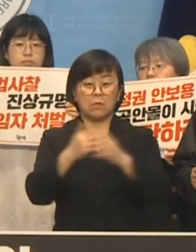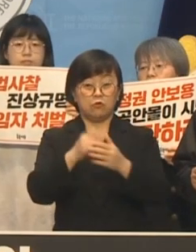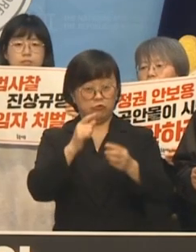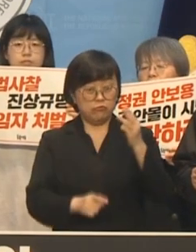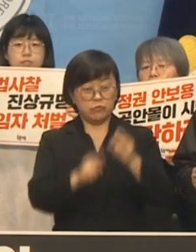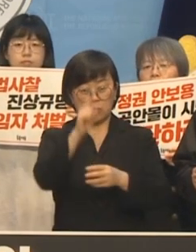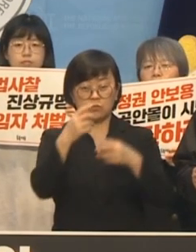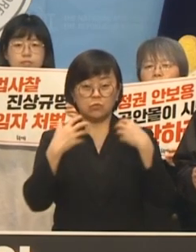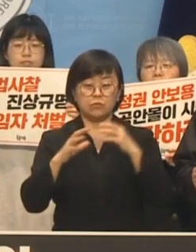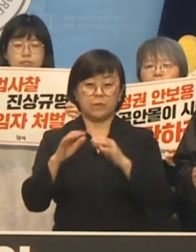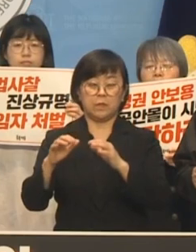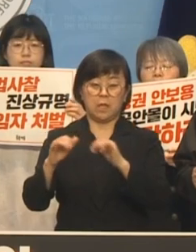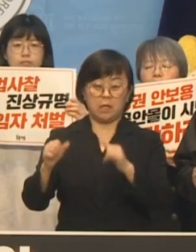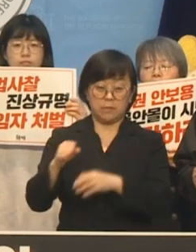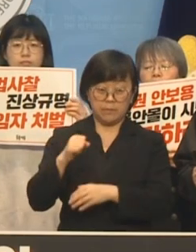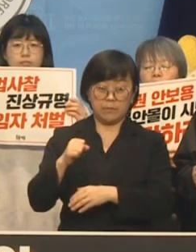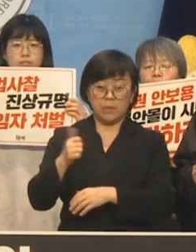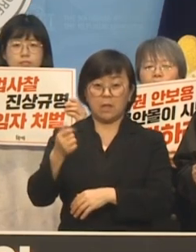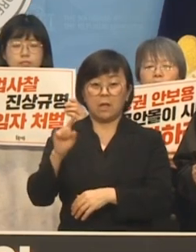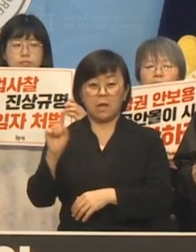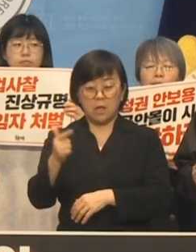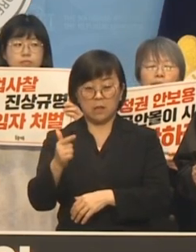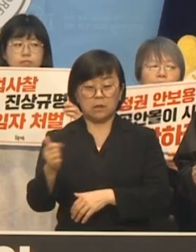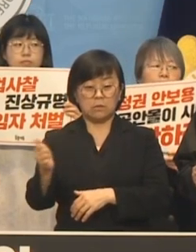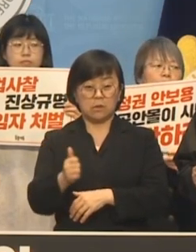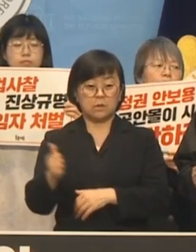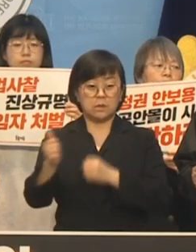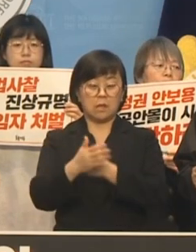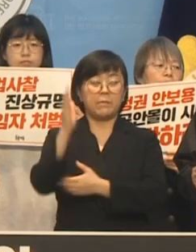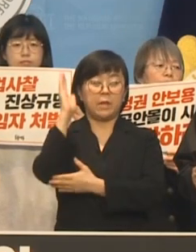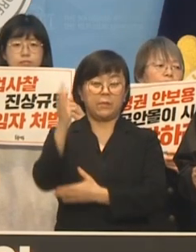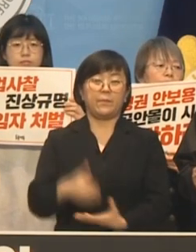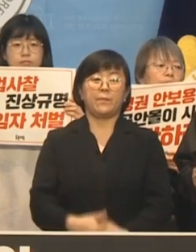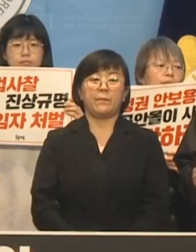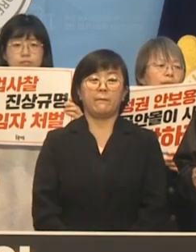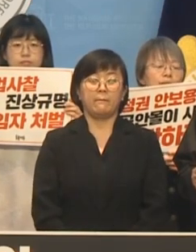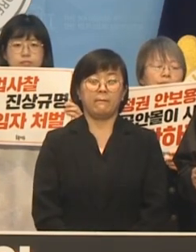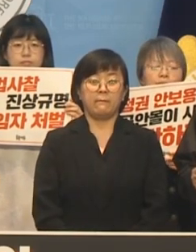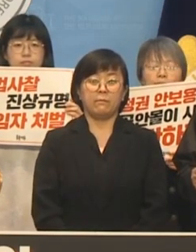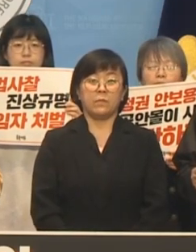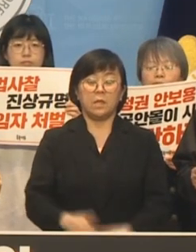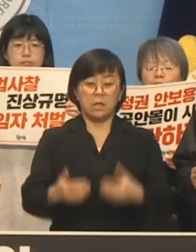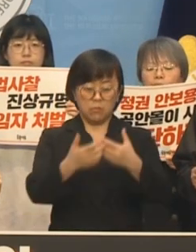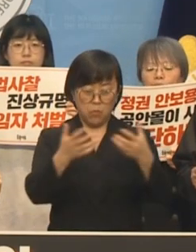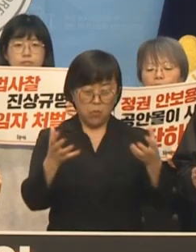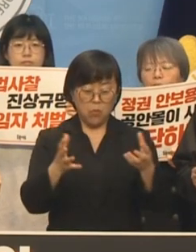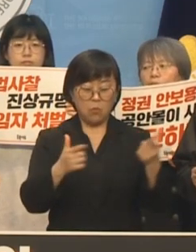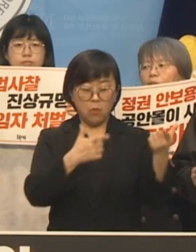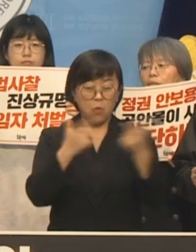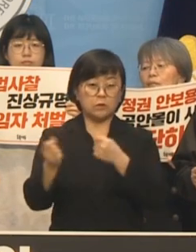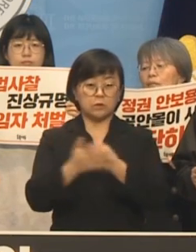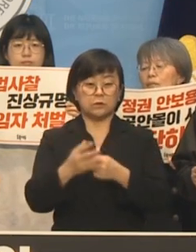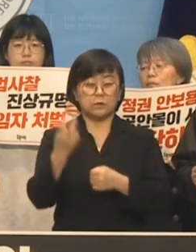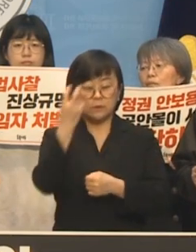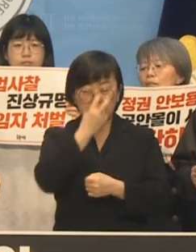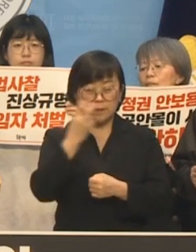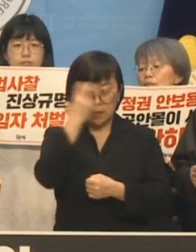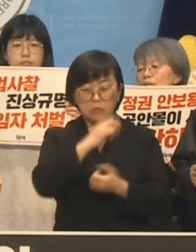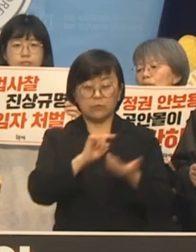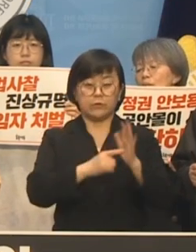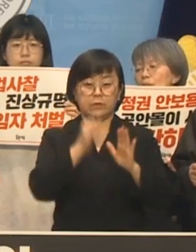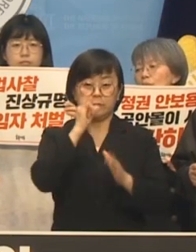정권과 국민의힘 한동훈 위원장의 발언이었습니다. 이 모든 것이 바로 이 사찰로